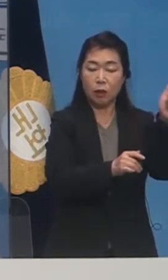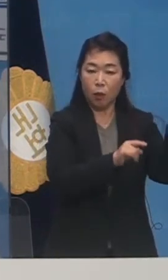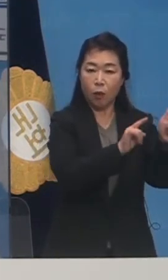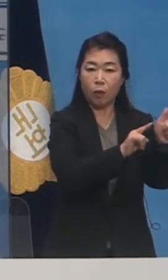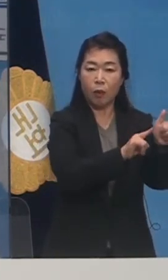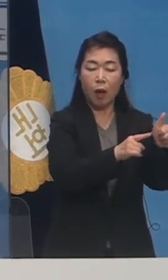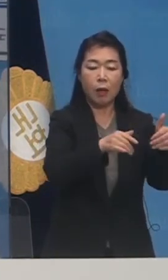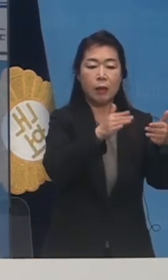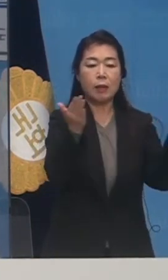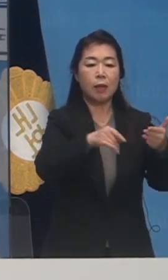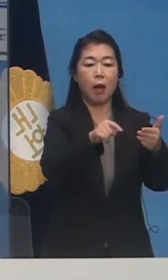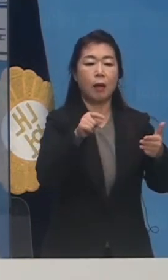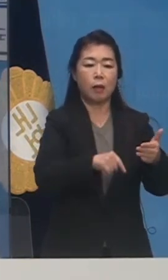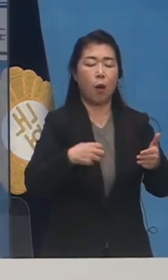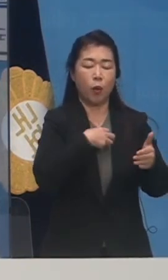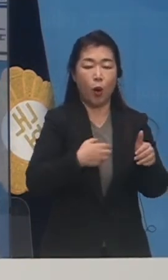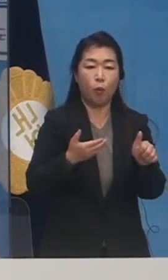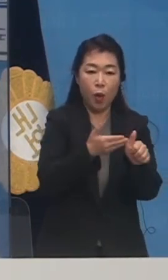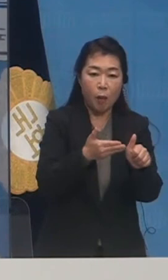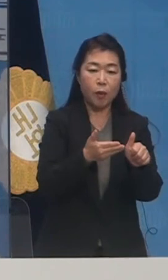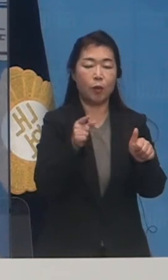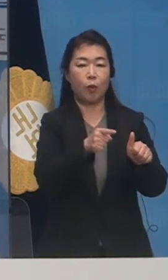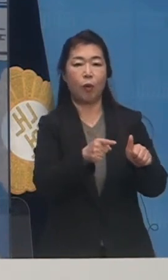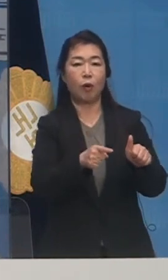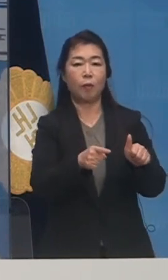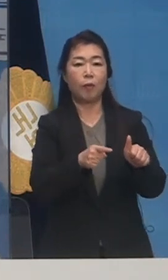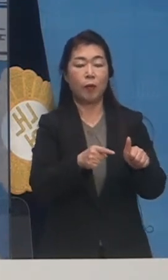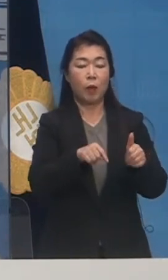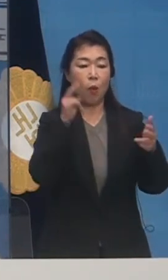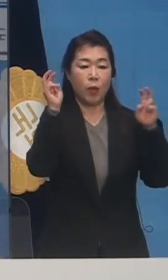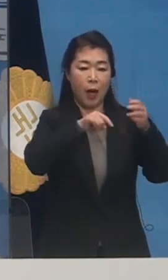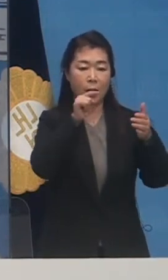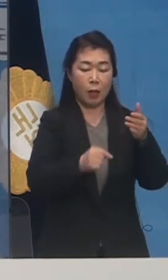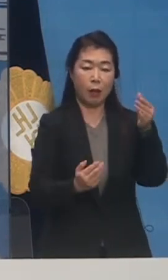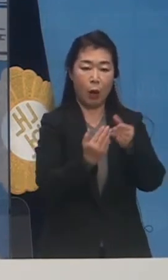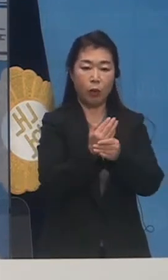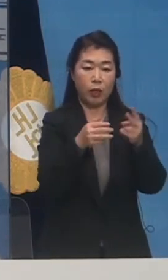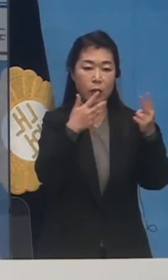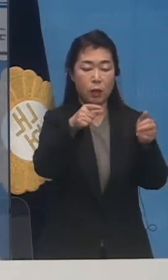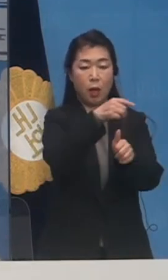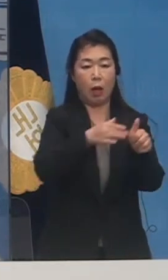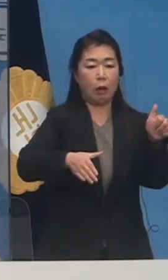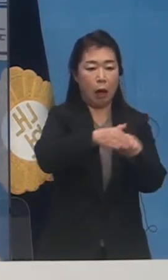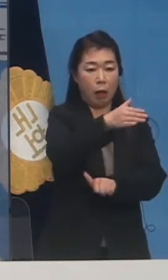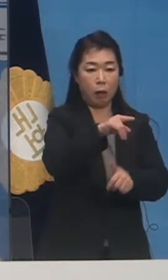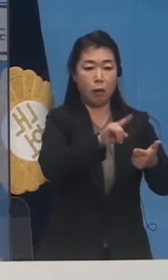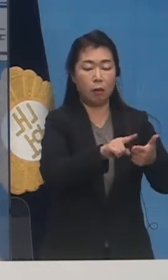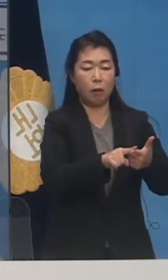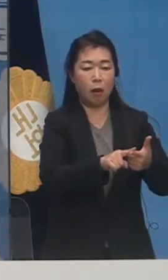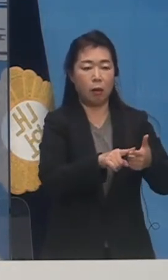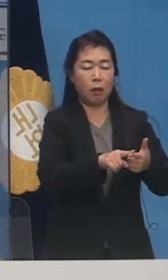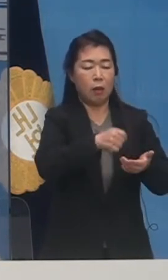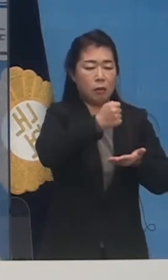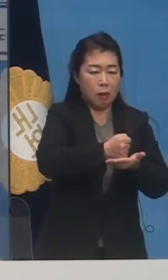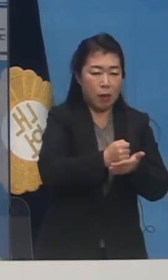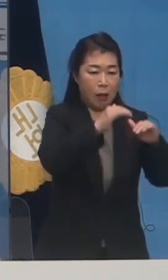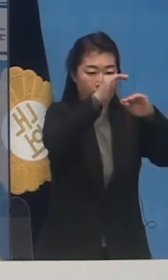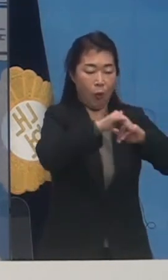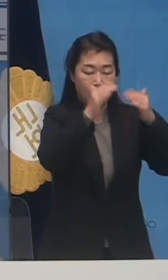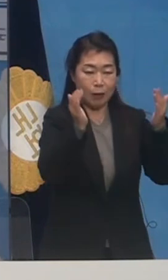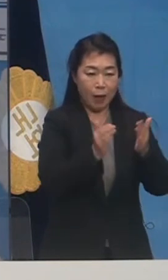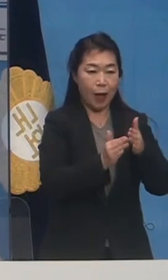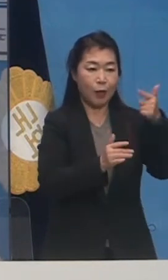괴롭힘, 회사 자체 조사 중 발생한 2차 가해 등 피해자들이 진정을 요구한 6개